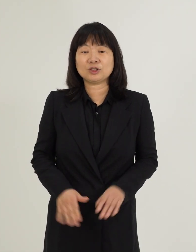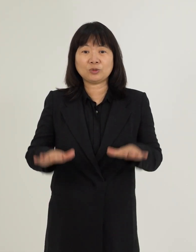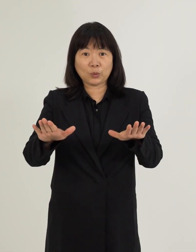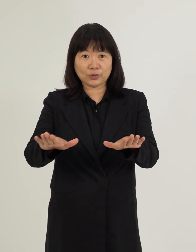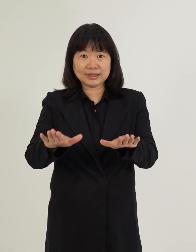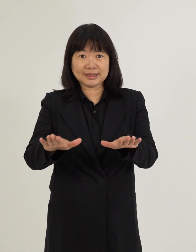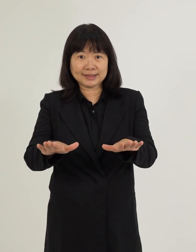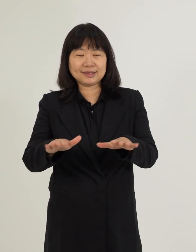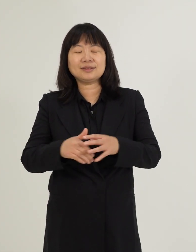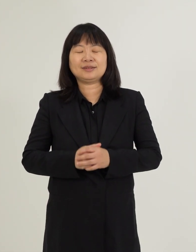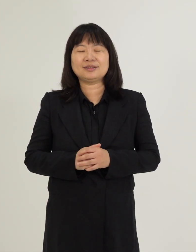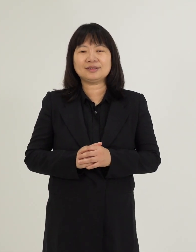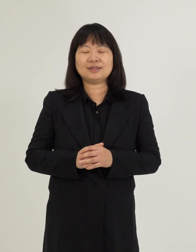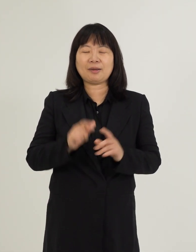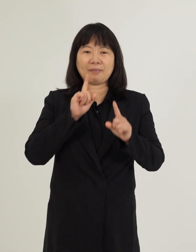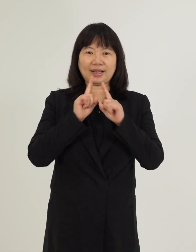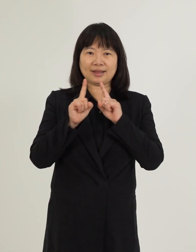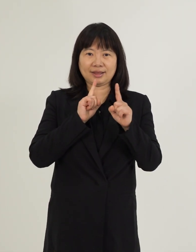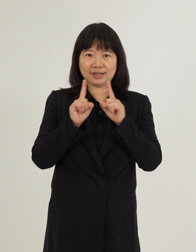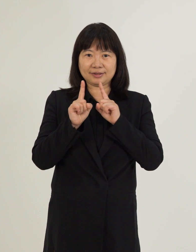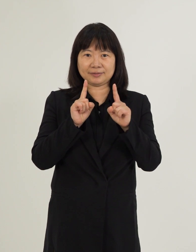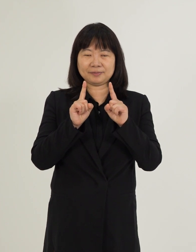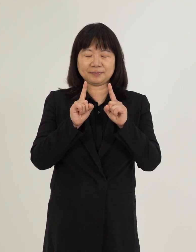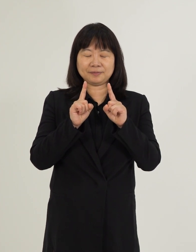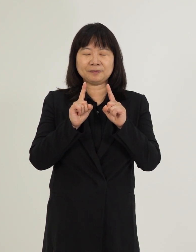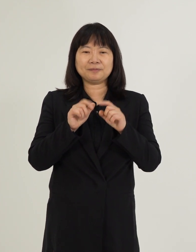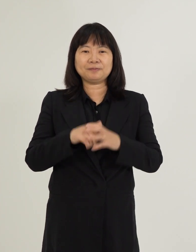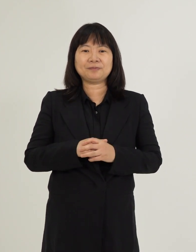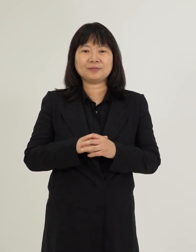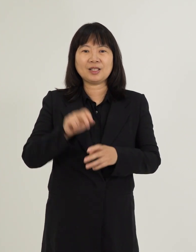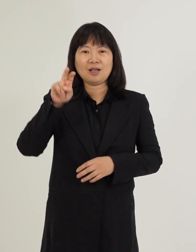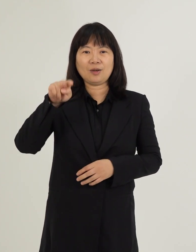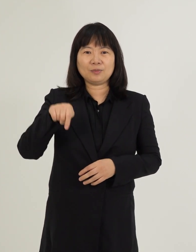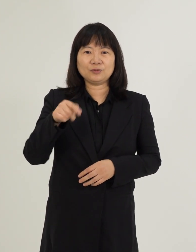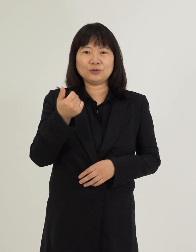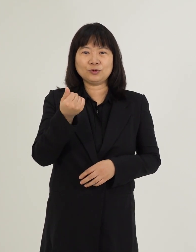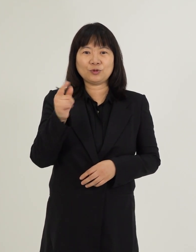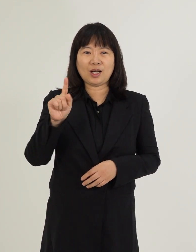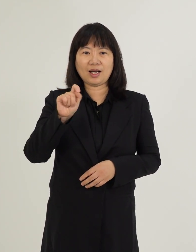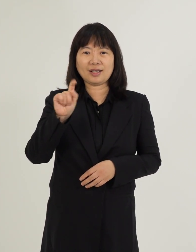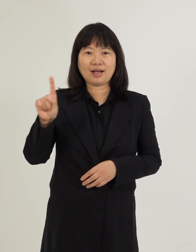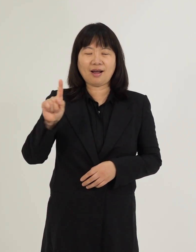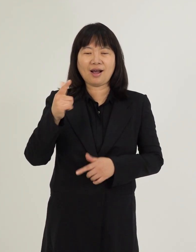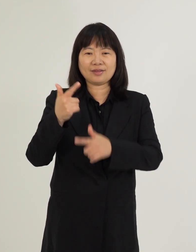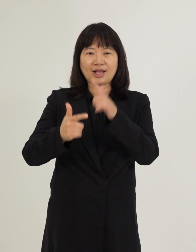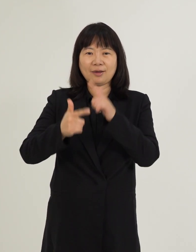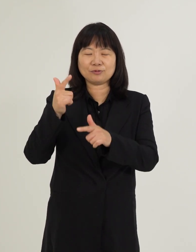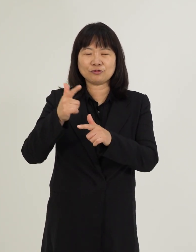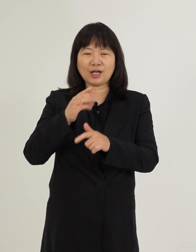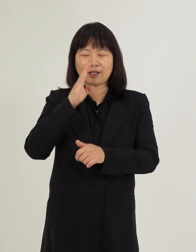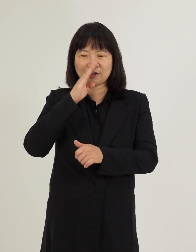자, 오늘 본문은 무화과 나무가 저주받는 이제 사건이죠.